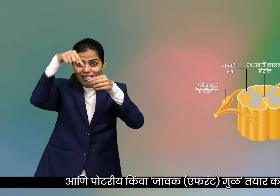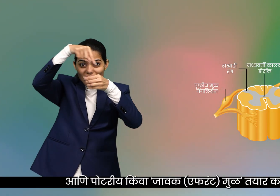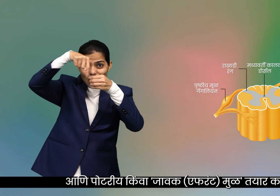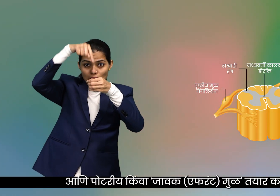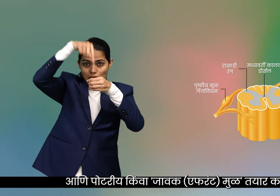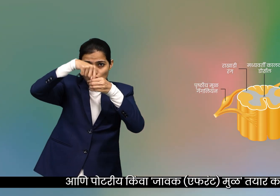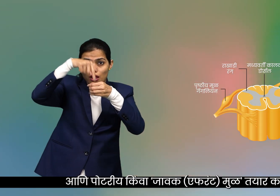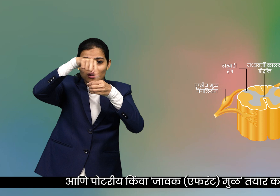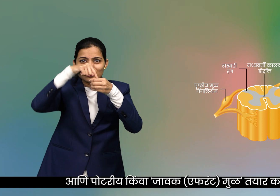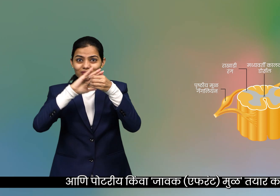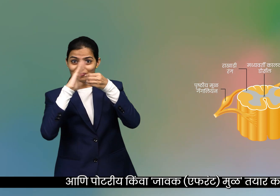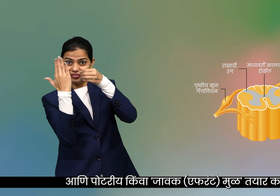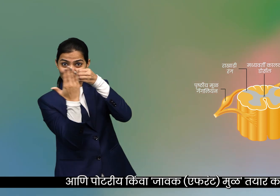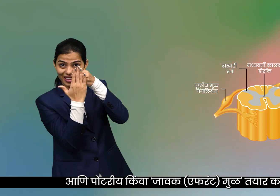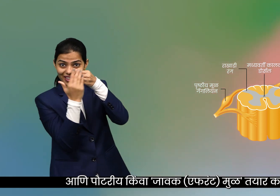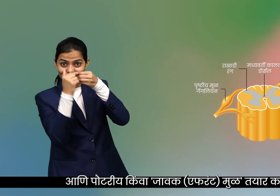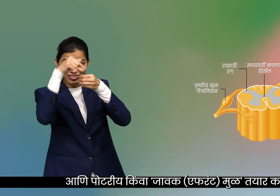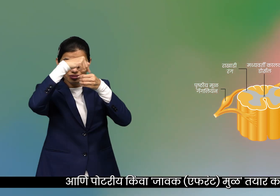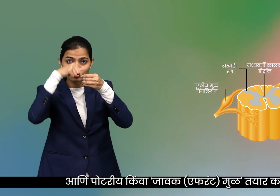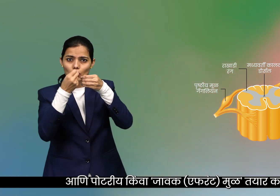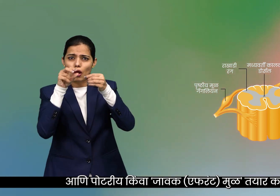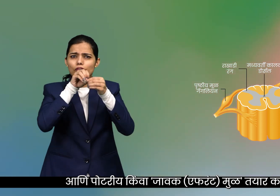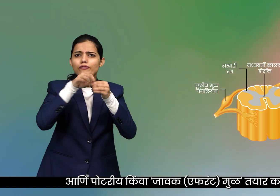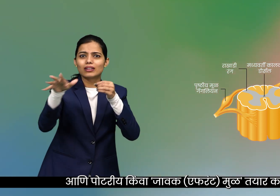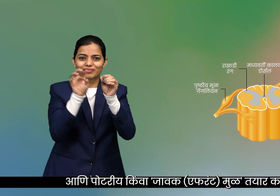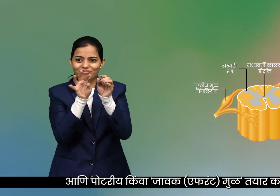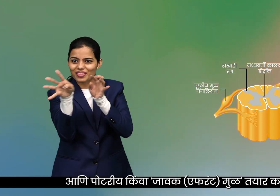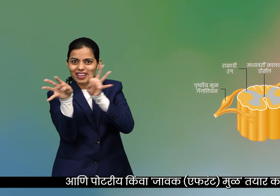आणि पोटरीय किंवा जावक एफरंट मूळ तयार करतात.